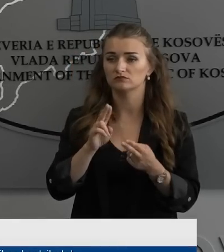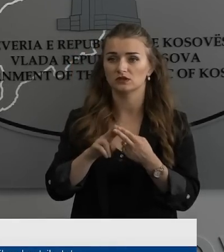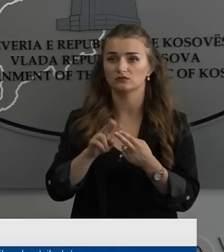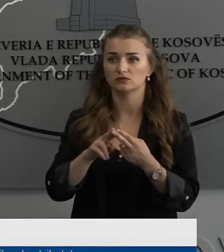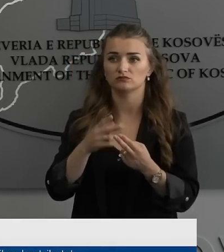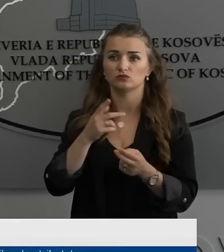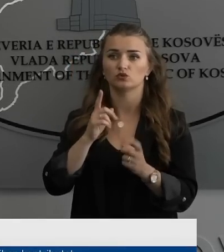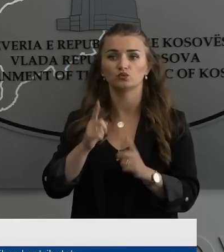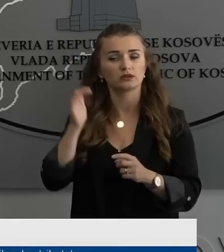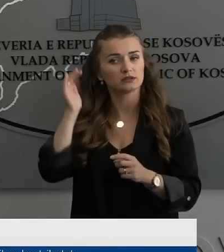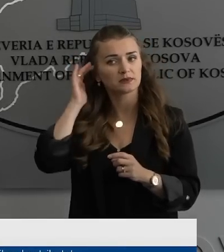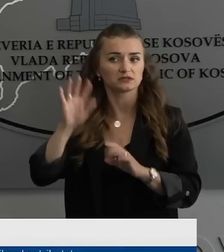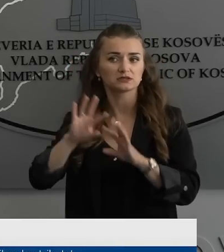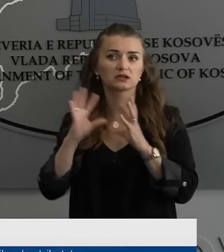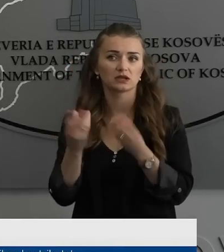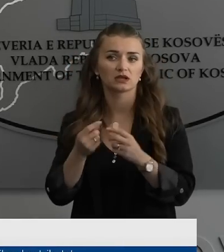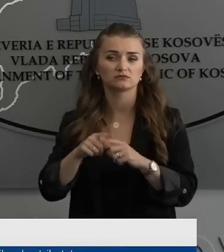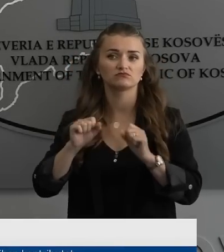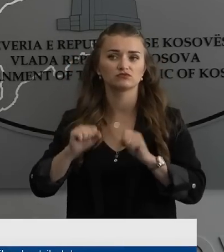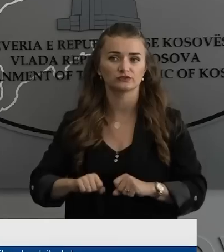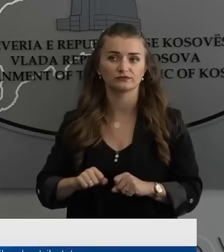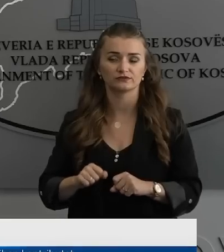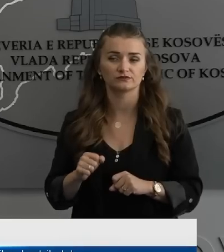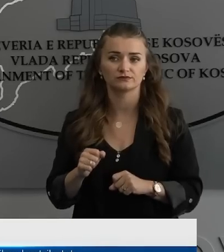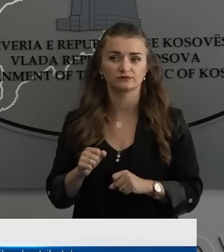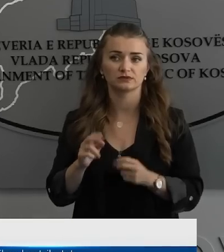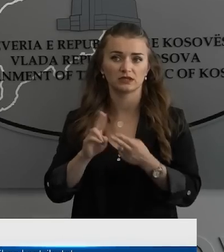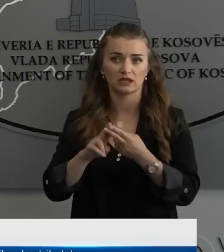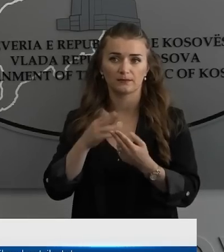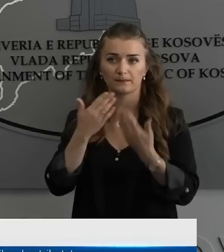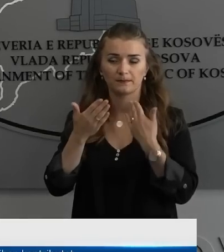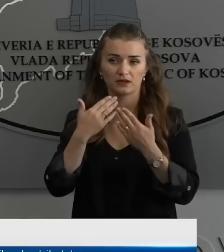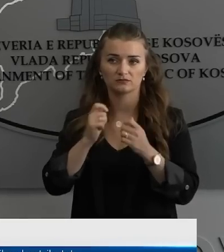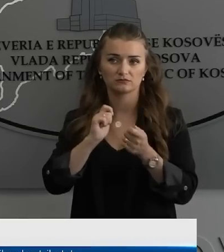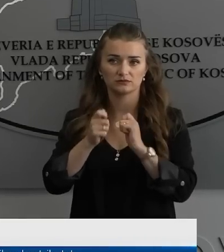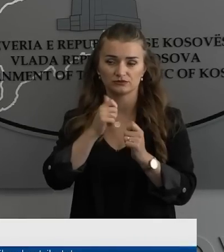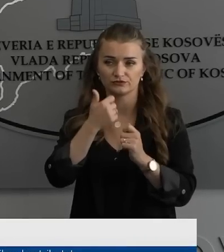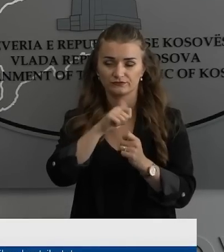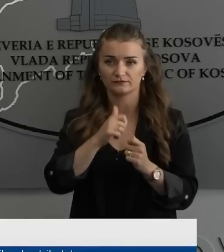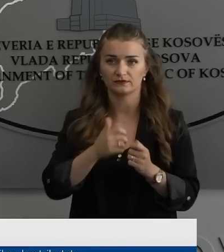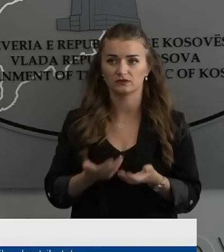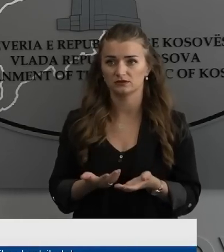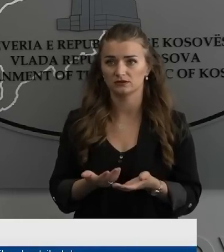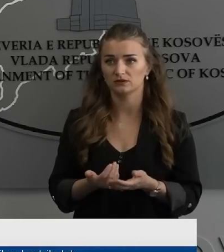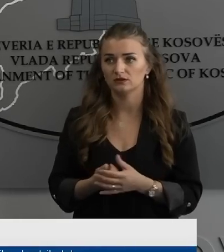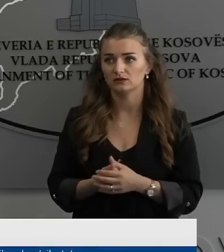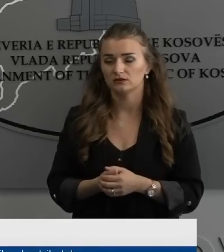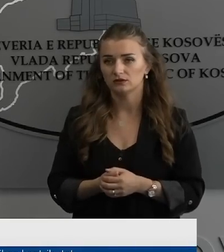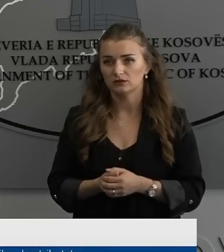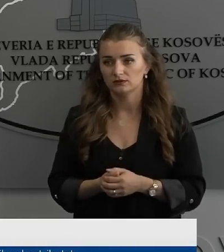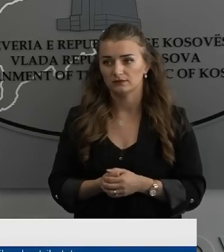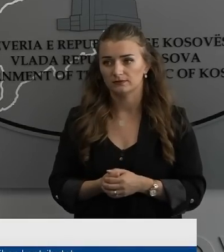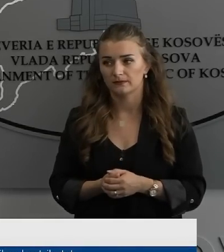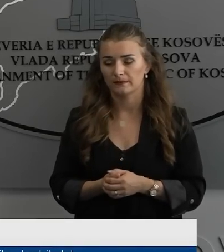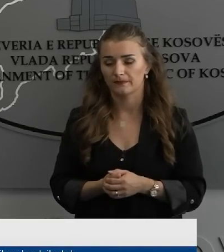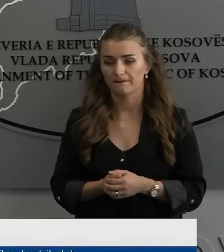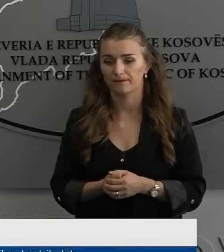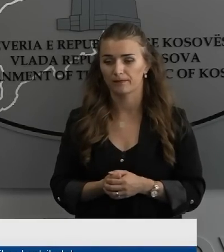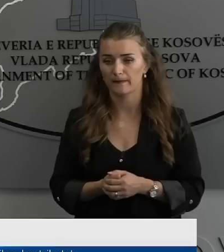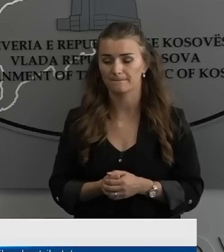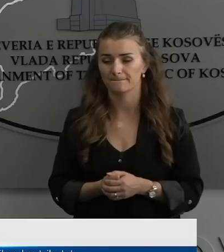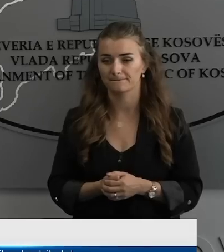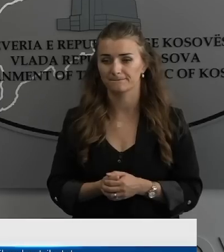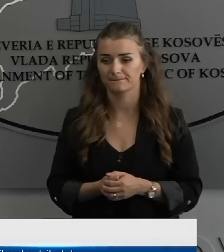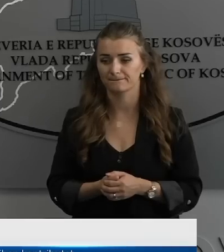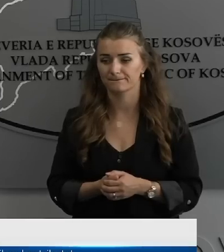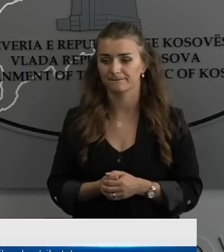Shqipërisë. Por, për shkak se mbledhjet e dy qeverive tona janë anulluar parësyshëm. Andaj, unë